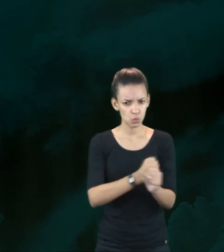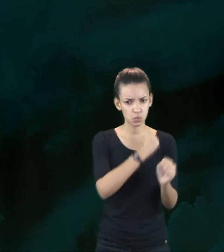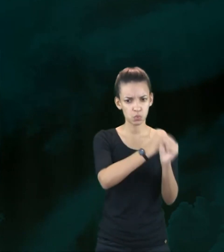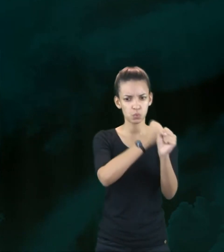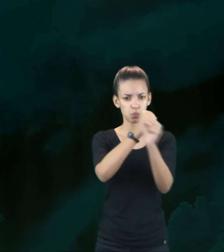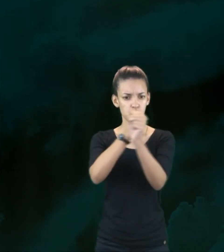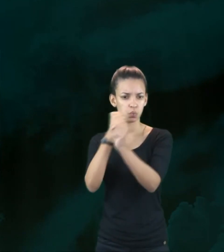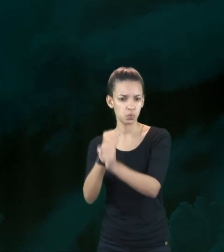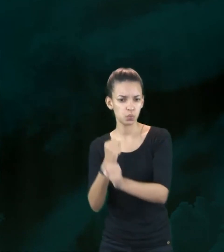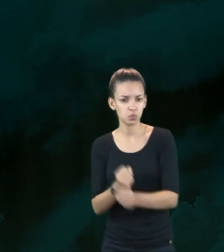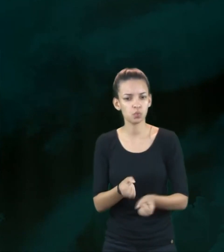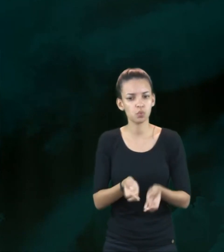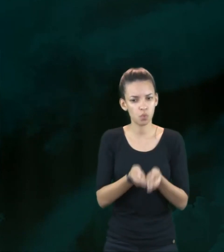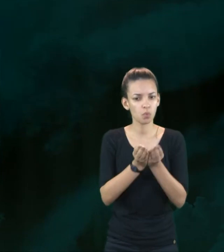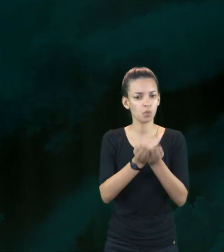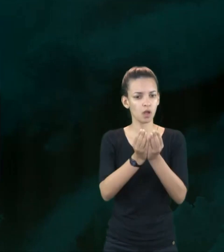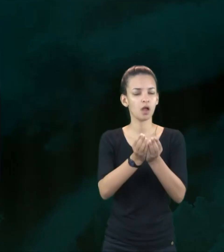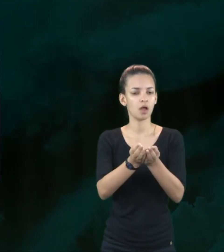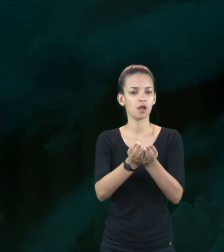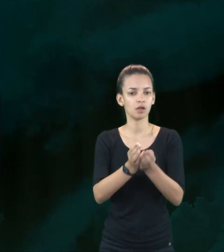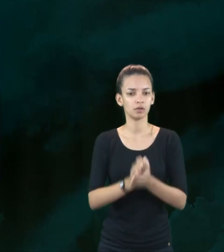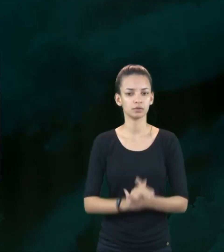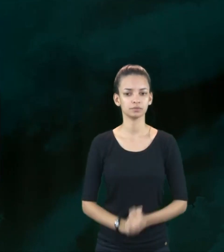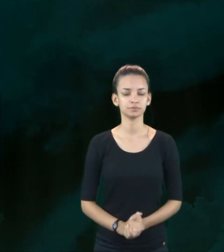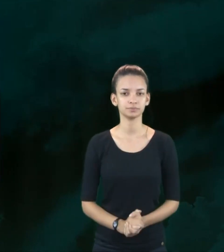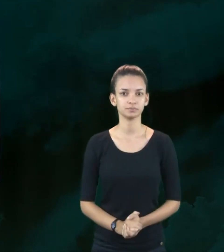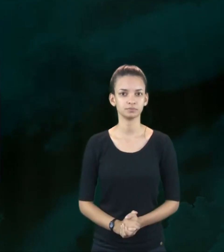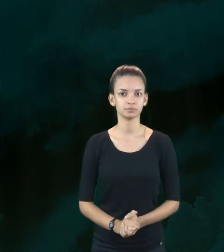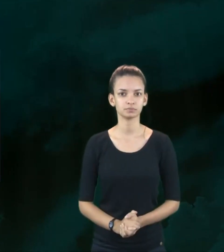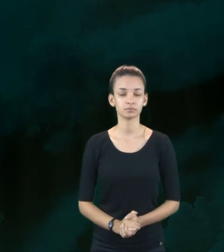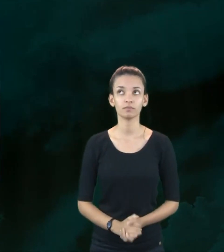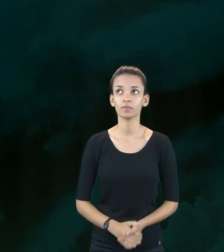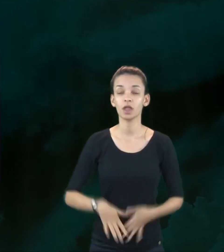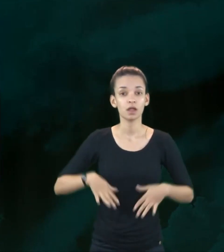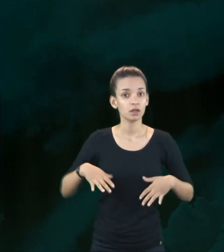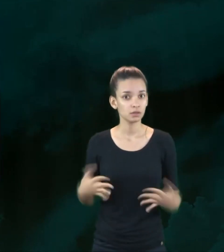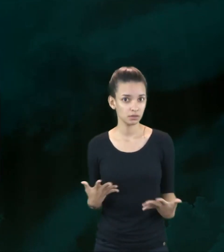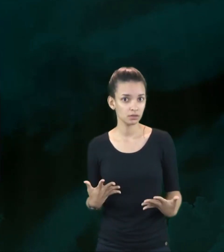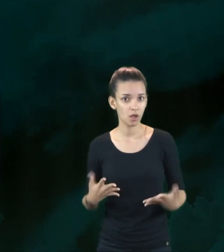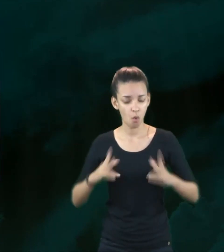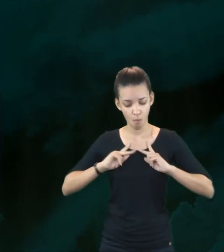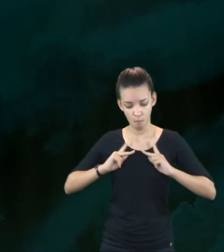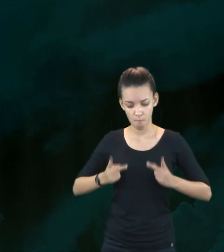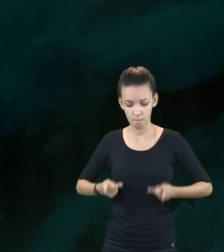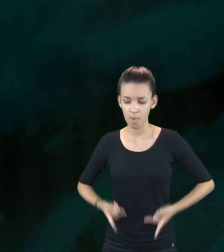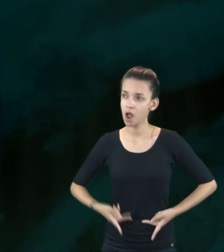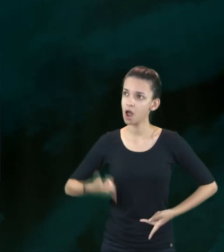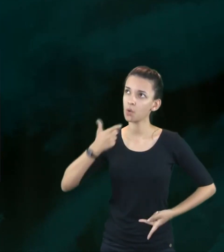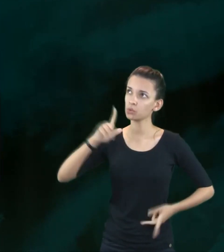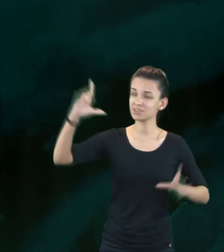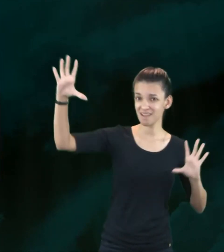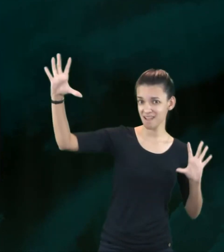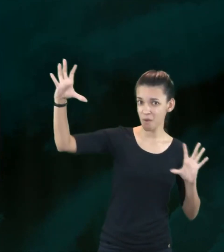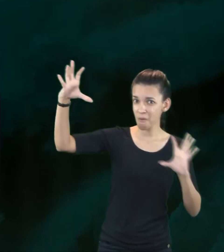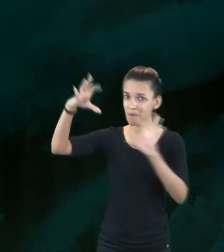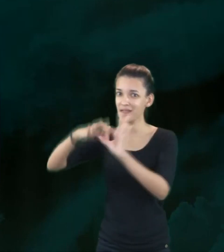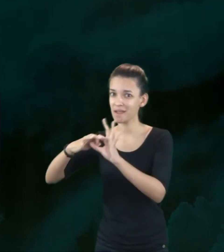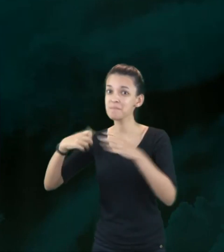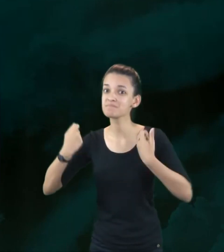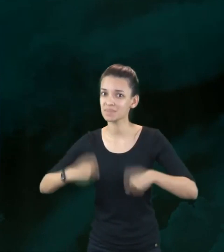a ligação com Deus era precisava ser homens tementes a Deus, homens que